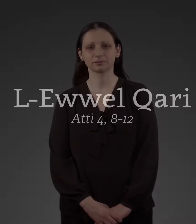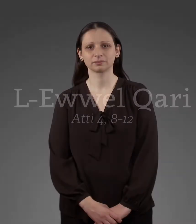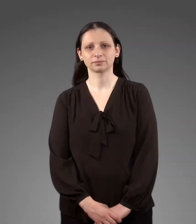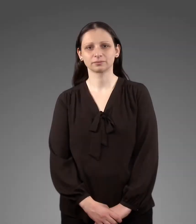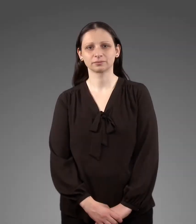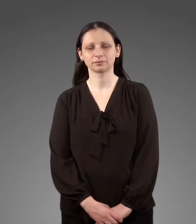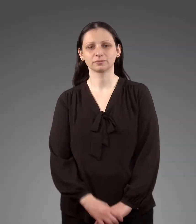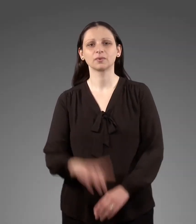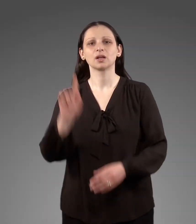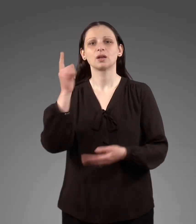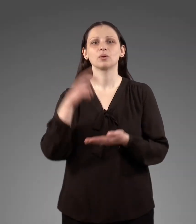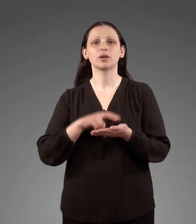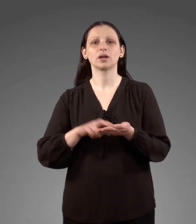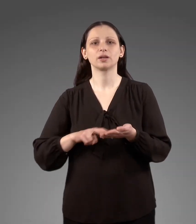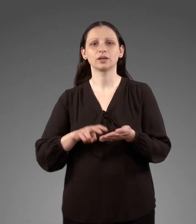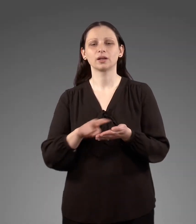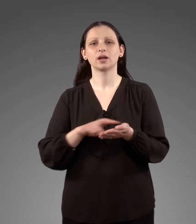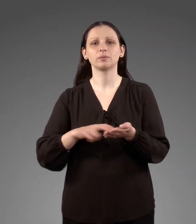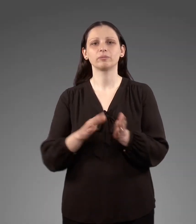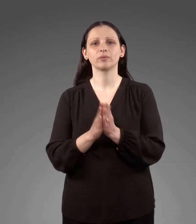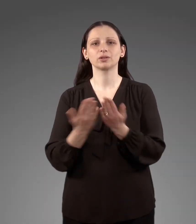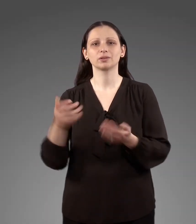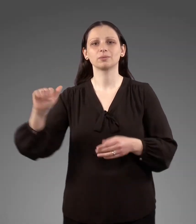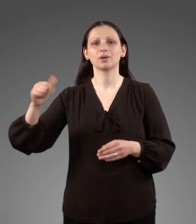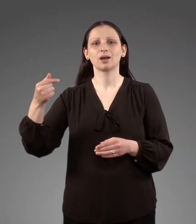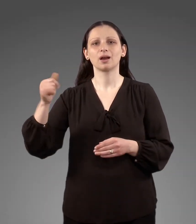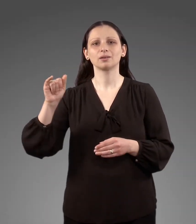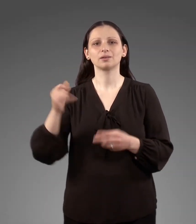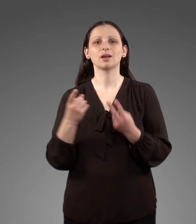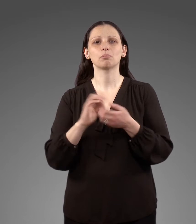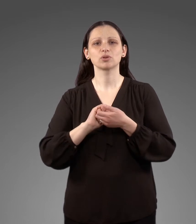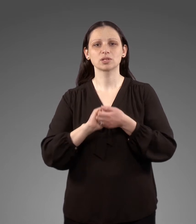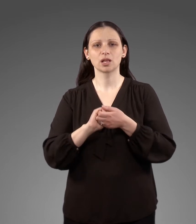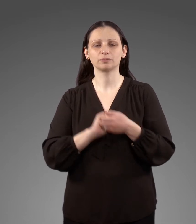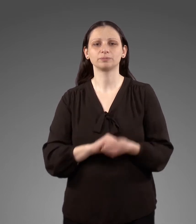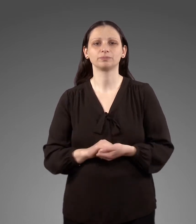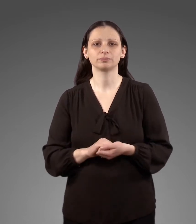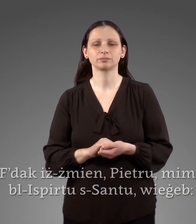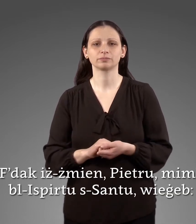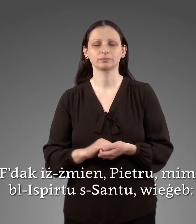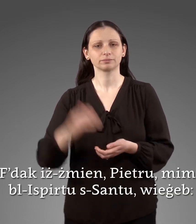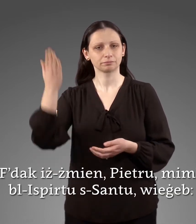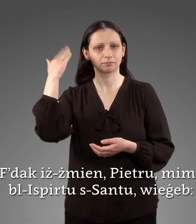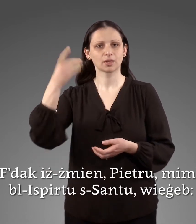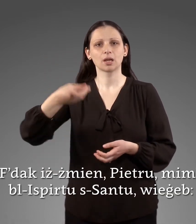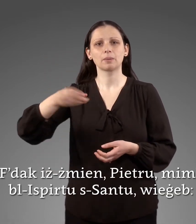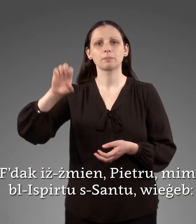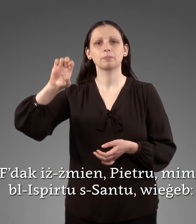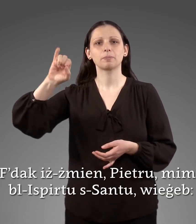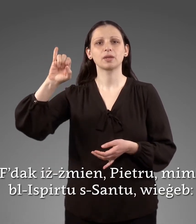L-awgħal għari Għarim iktib tal-atti tal-apposli M'dak jżmien pietru mem li bl